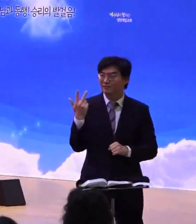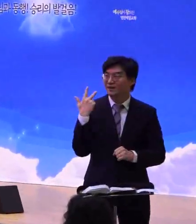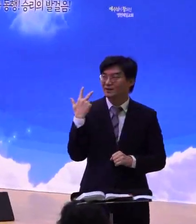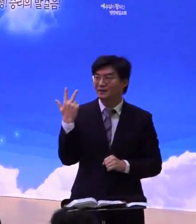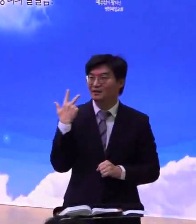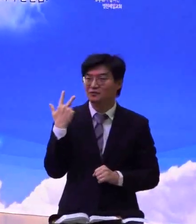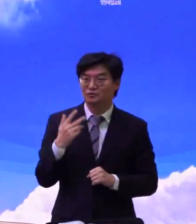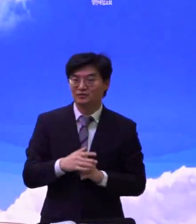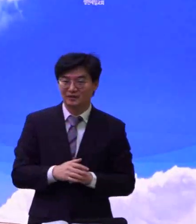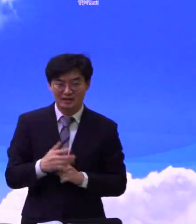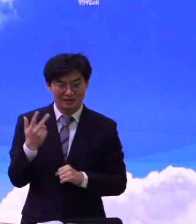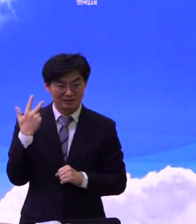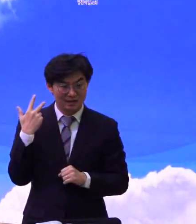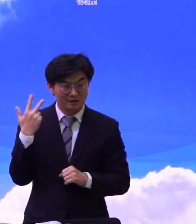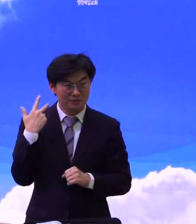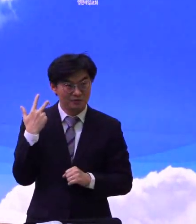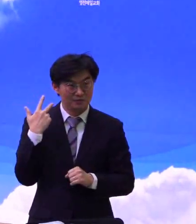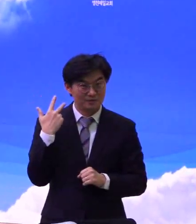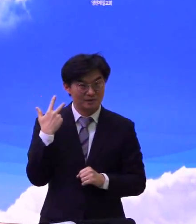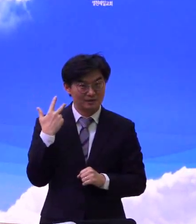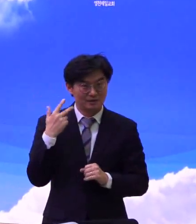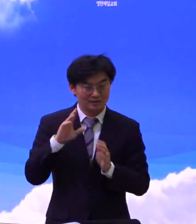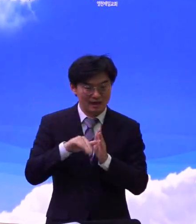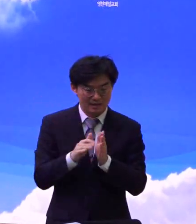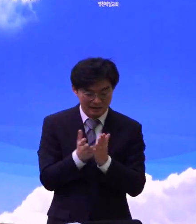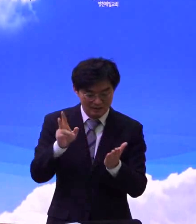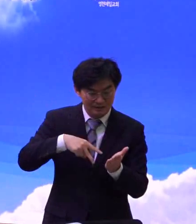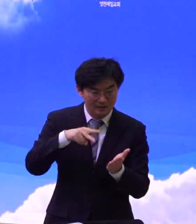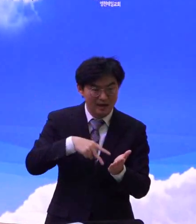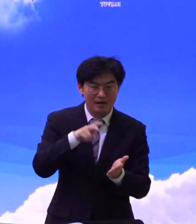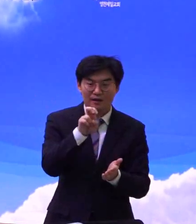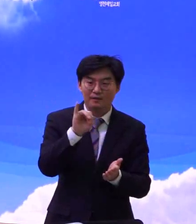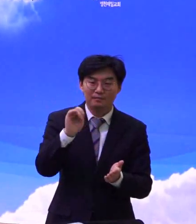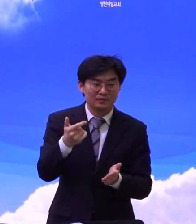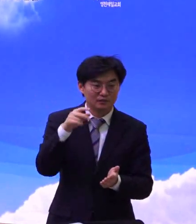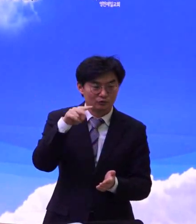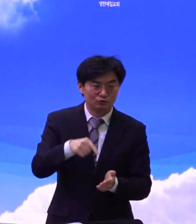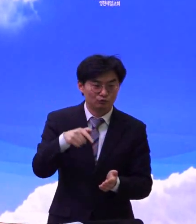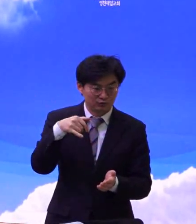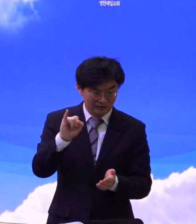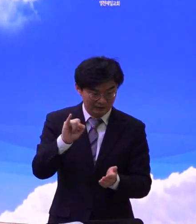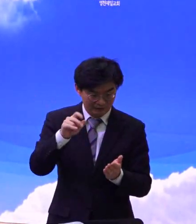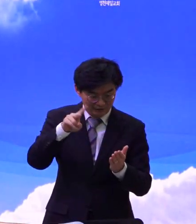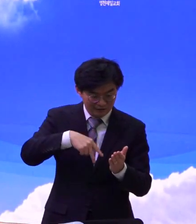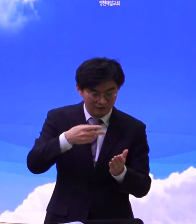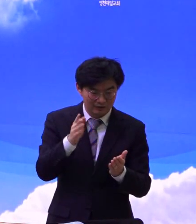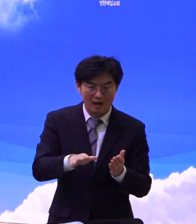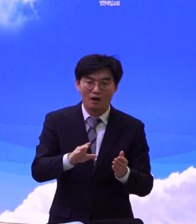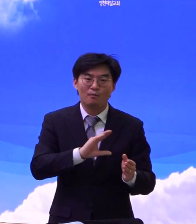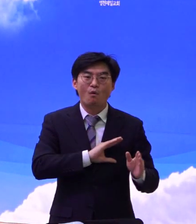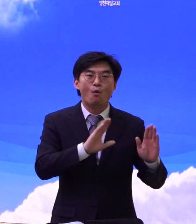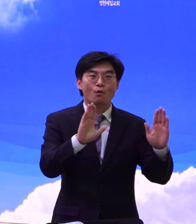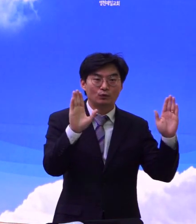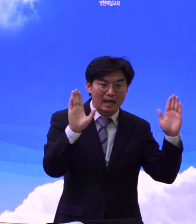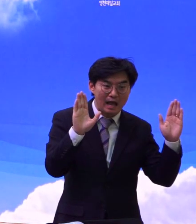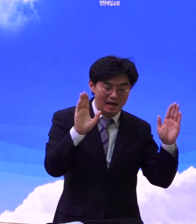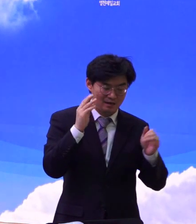우리 민수기 21장 내용을 나누었는데요. 모세가 하나님의 명령대로